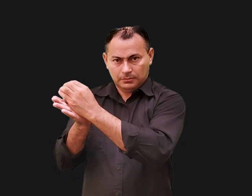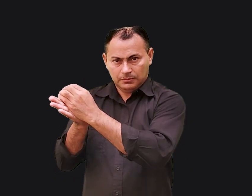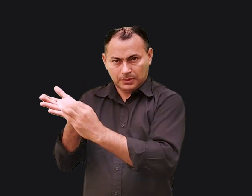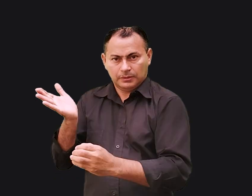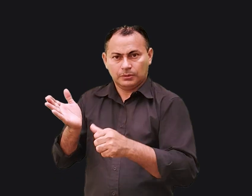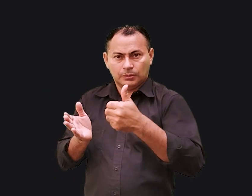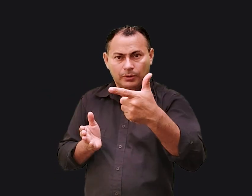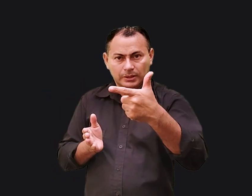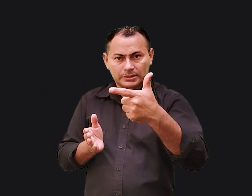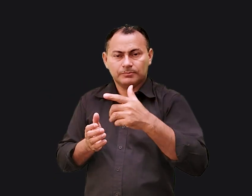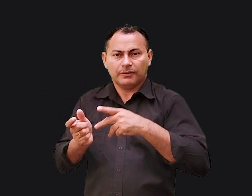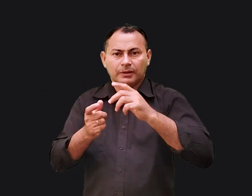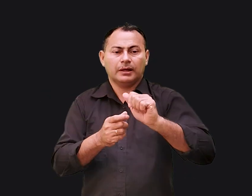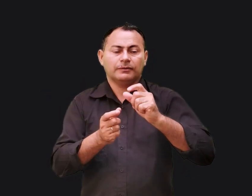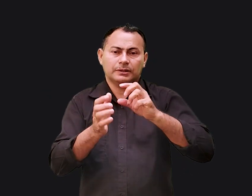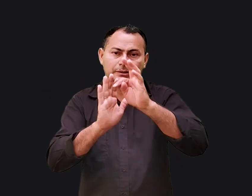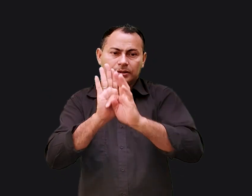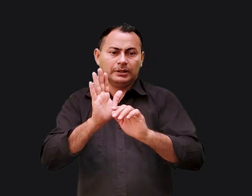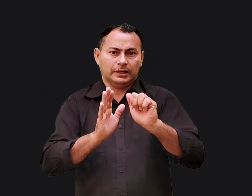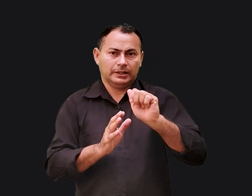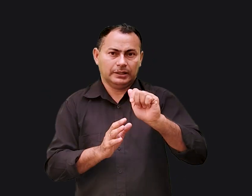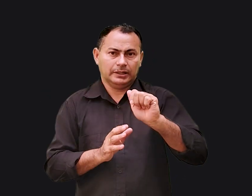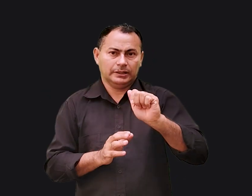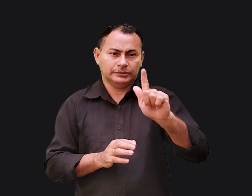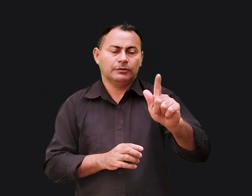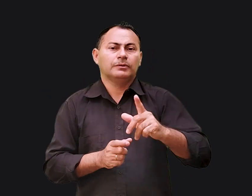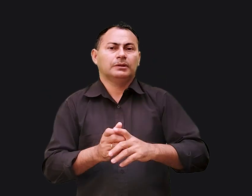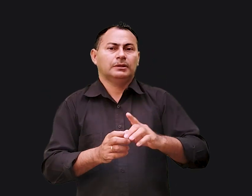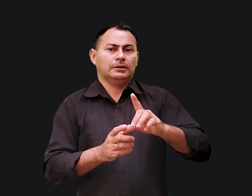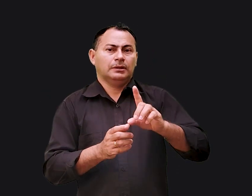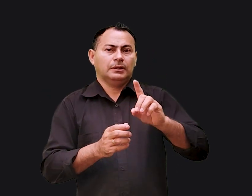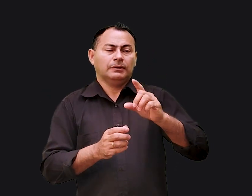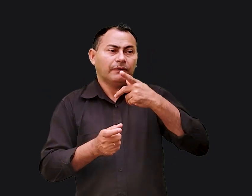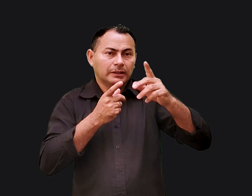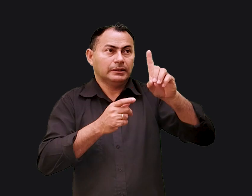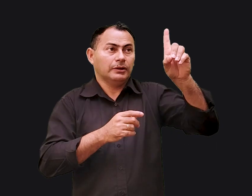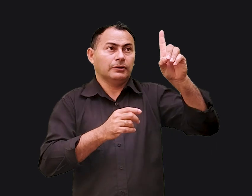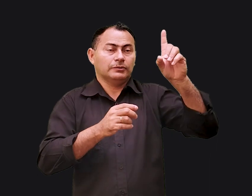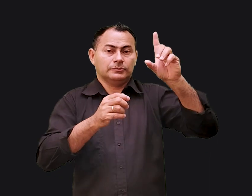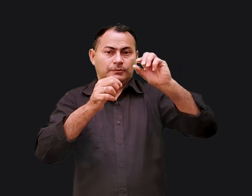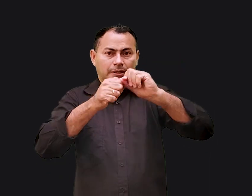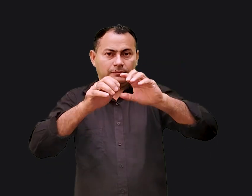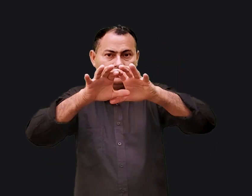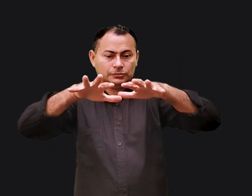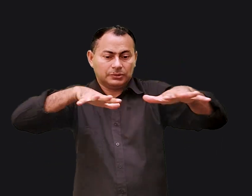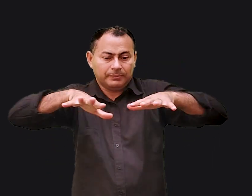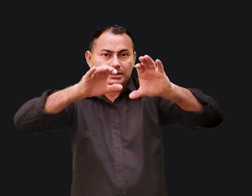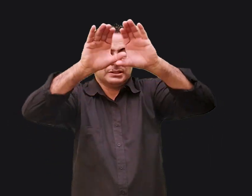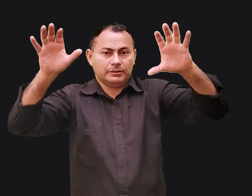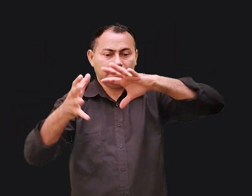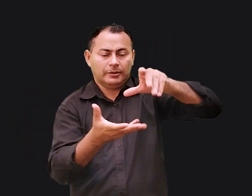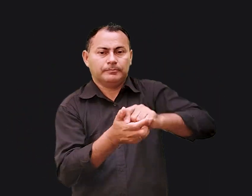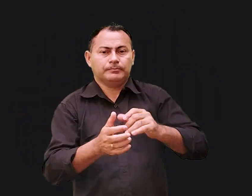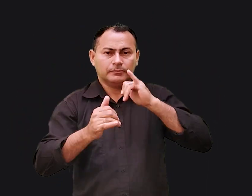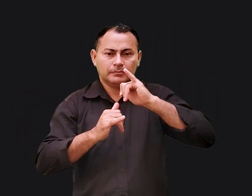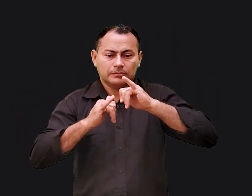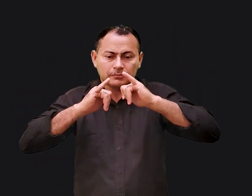texto de Ageu. Ageu diz que Deus fará tremer céus e terra, e o comentário de Hebreus é que Deus